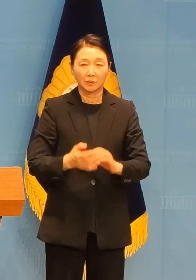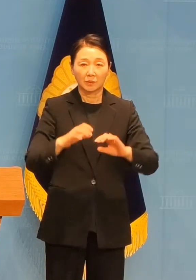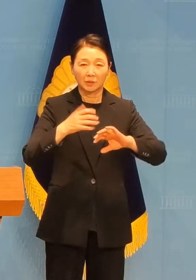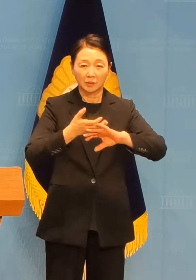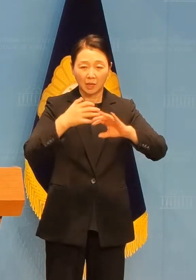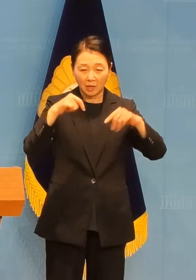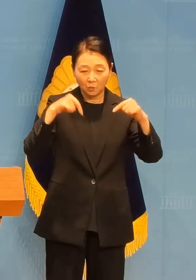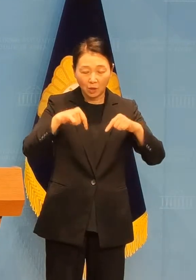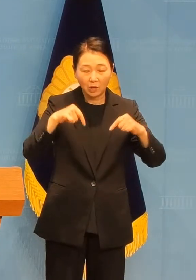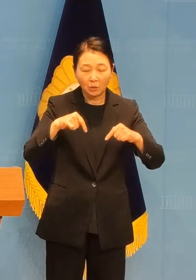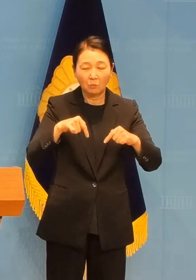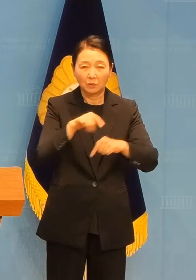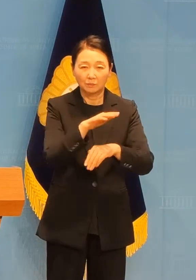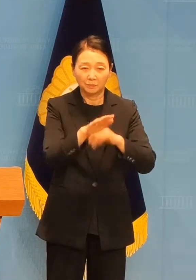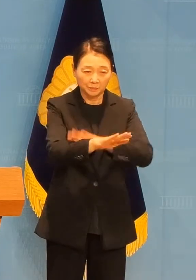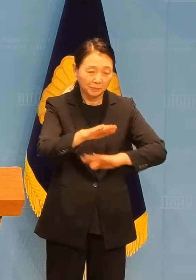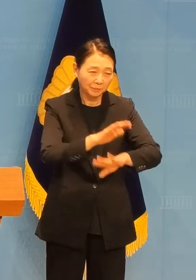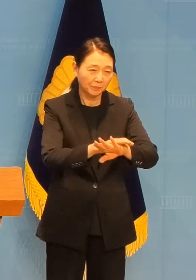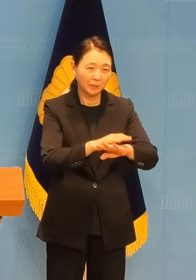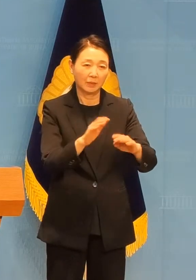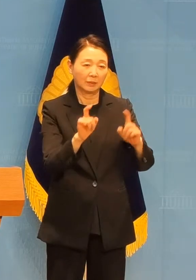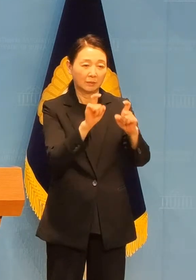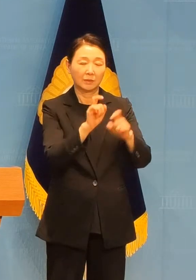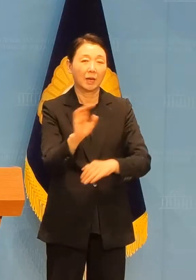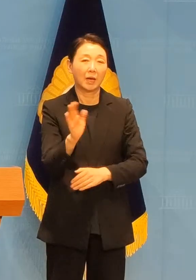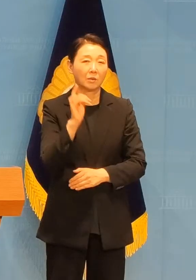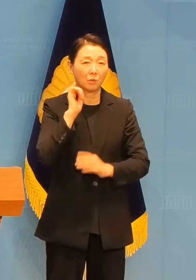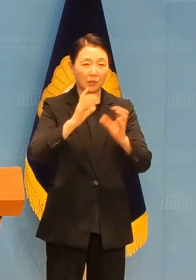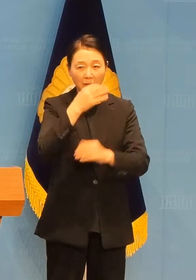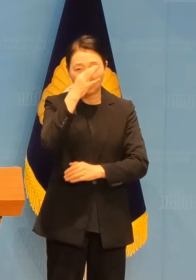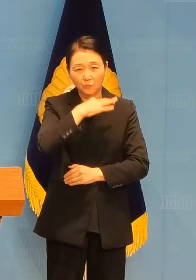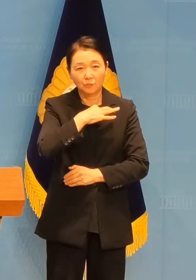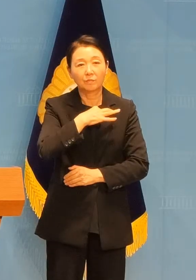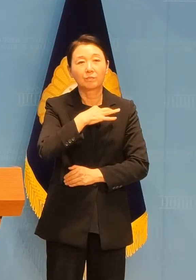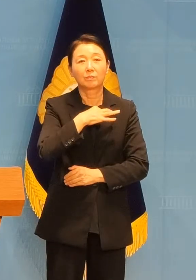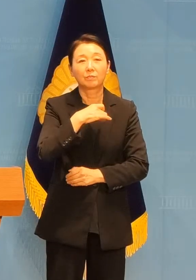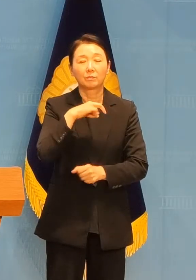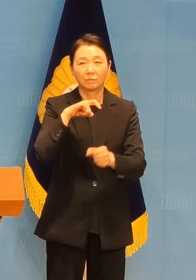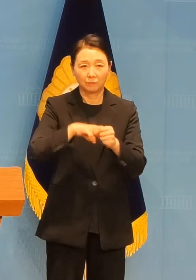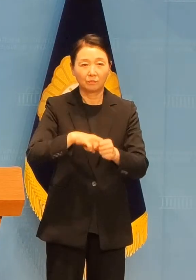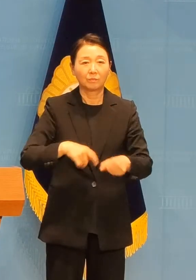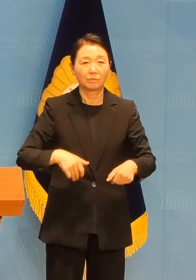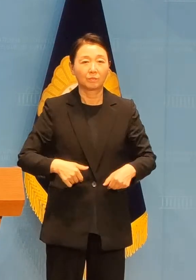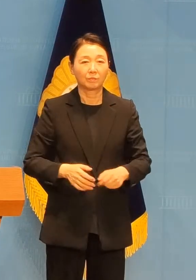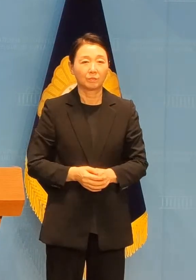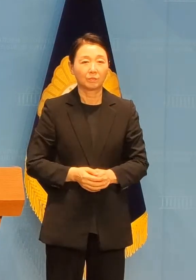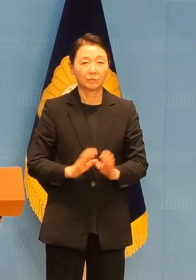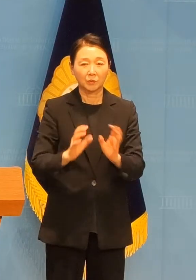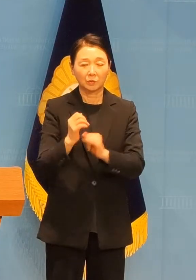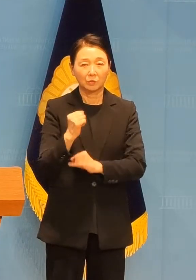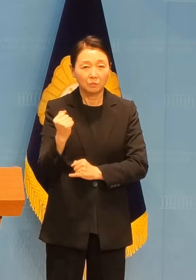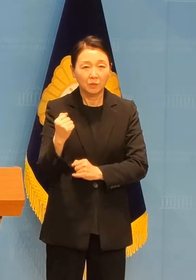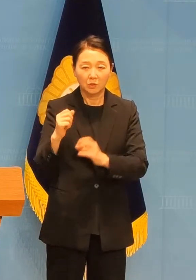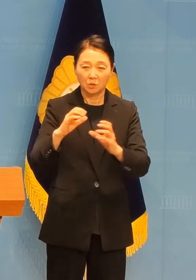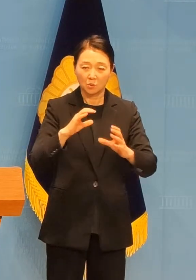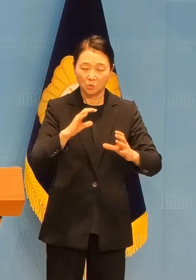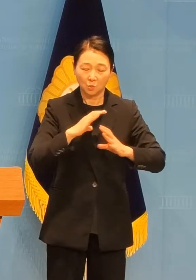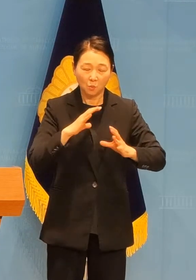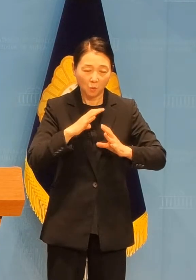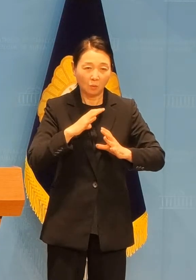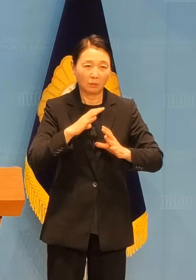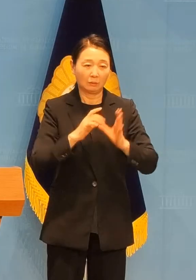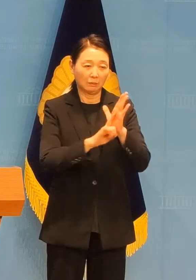정파적 공격의 도구가 아니라 오로지 국익의 영역이어야 합니다. 국민은 공포 마케팅이